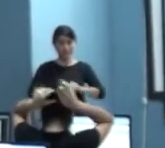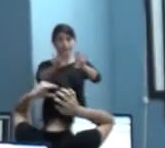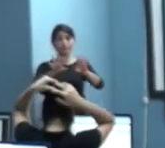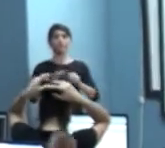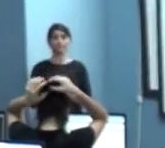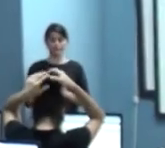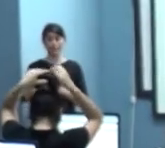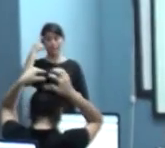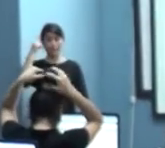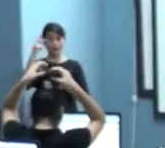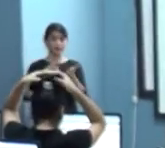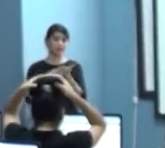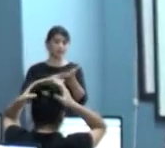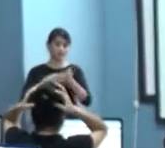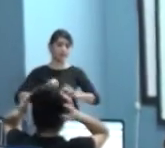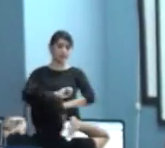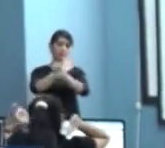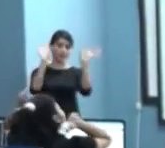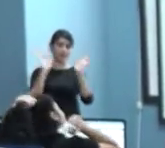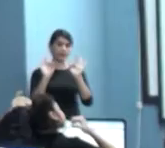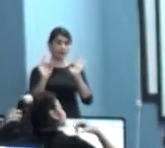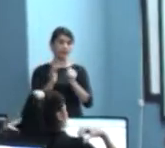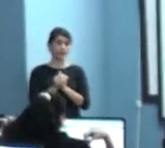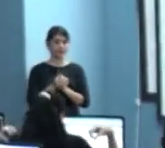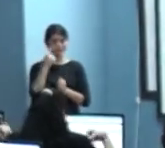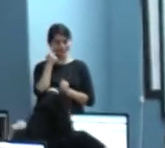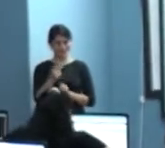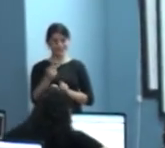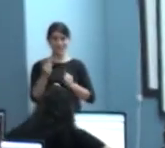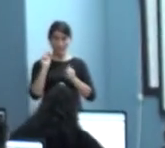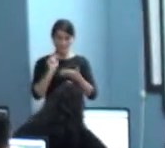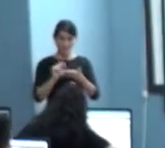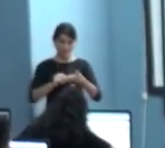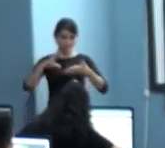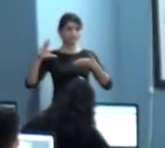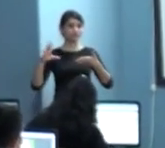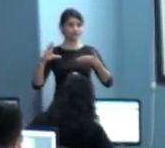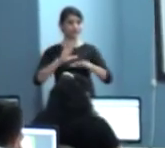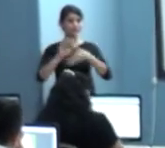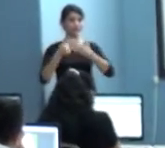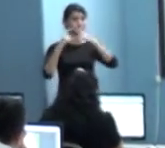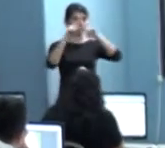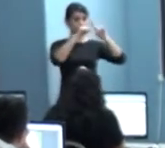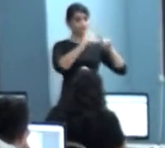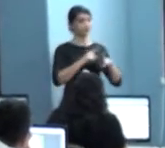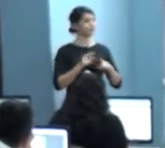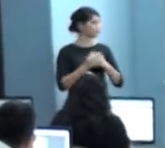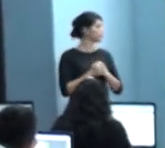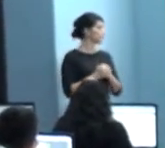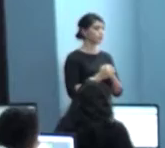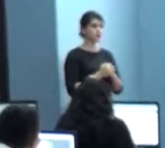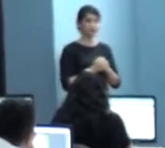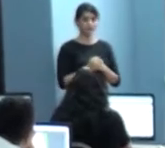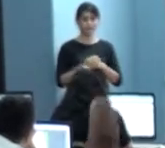este día se está llevando la capacitación? ¿O invitar también a otras familiares que tengan personas que tengan problemas auditivos a que formen parte de ello? En